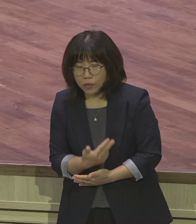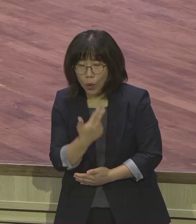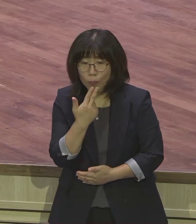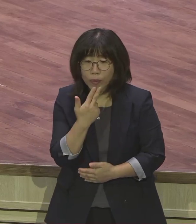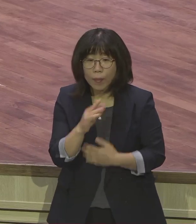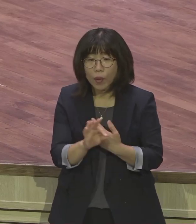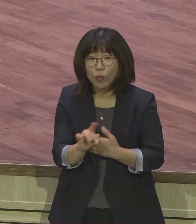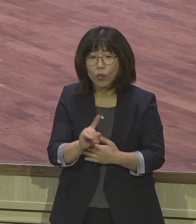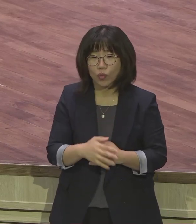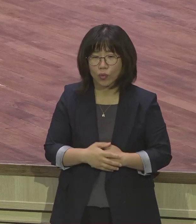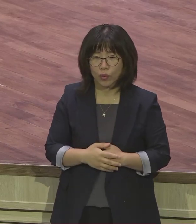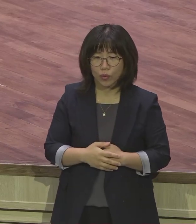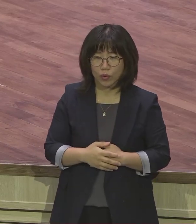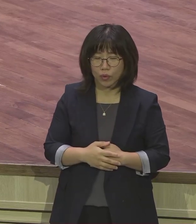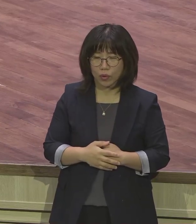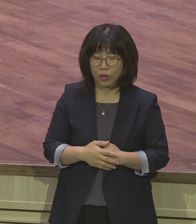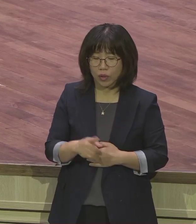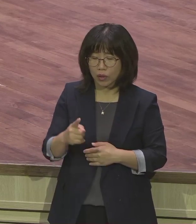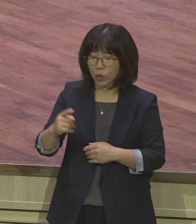그거 끝난 거예요